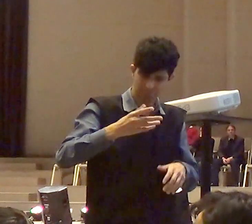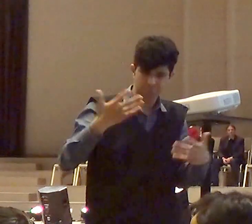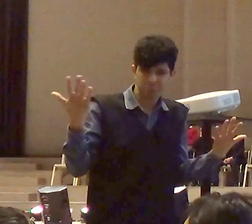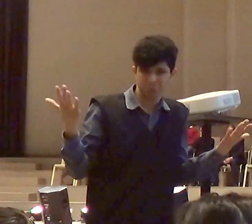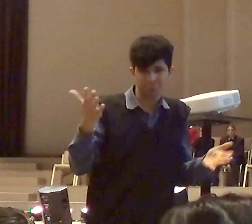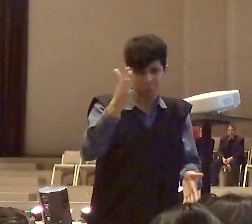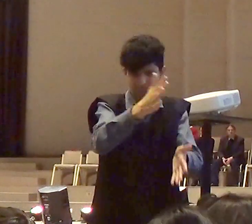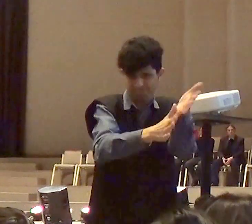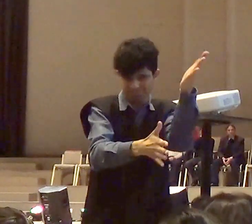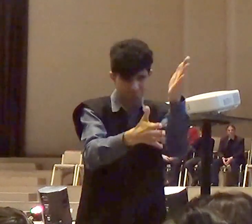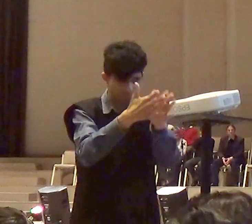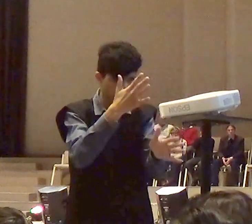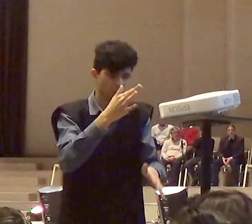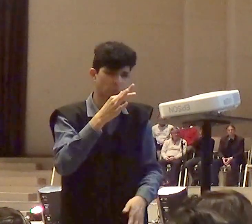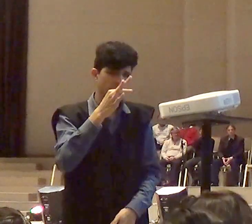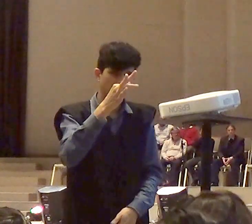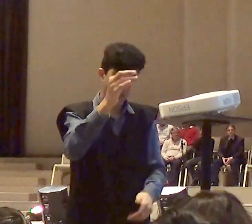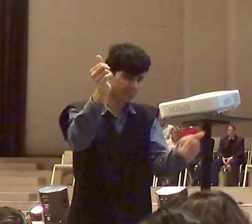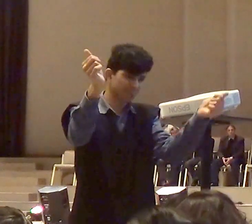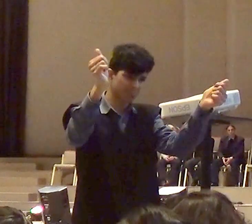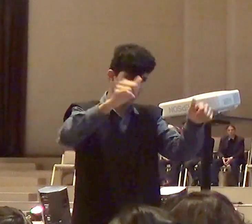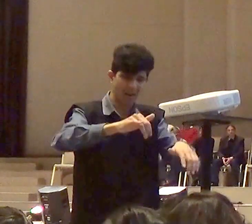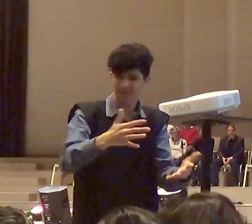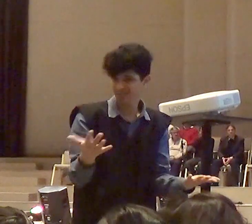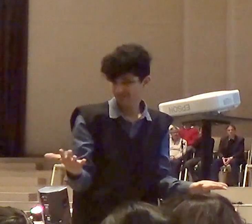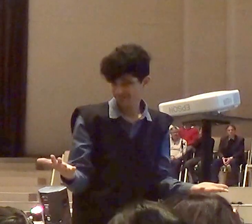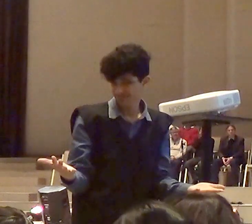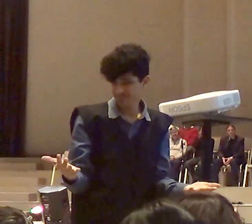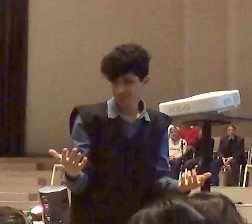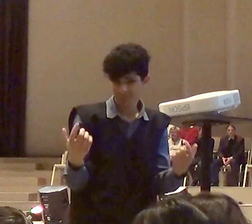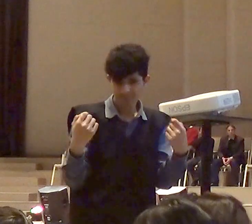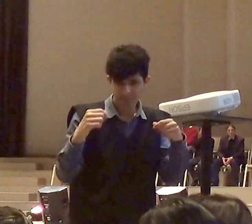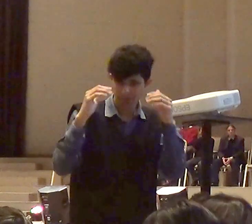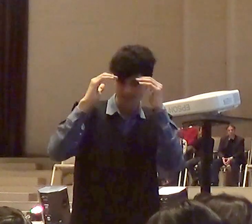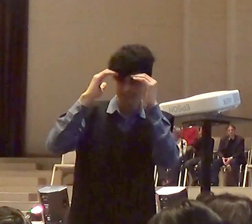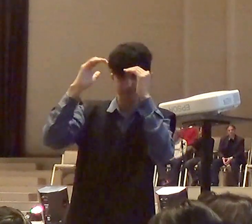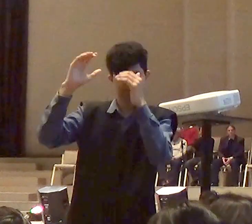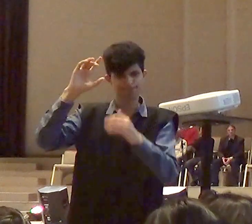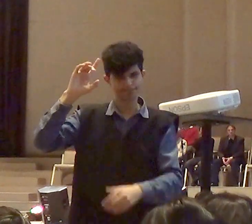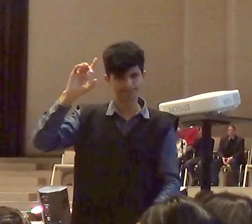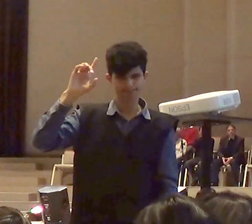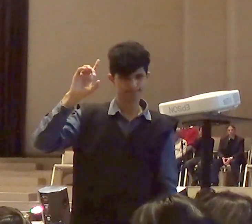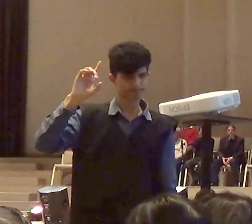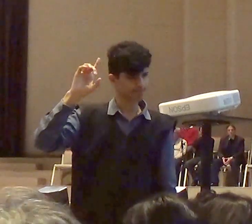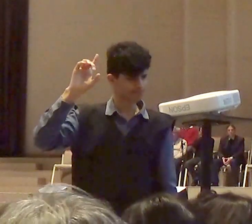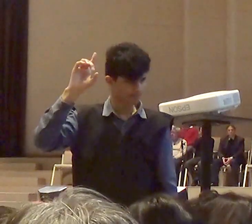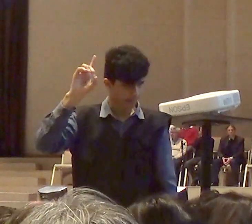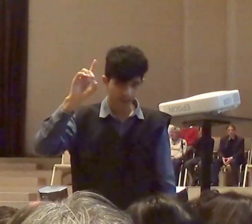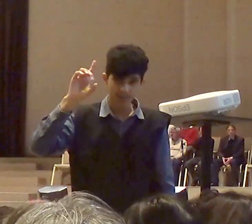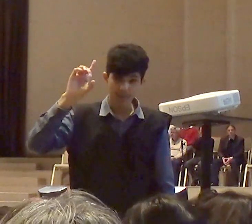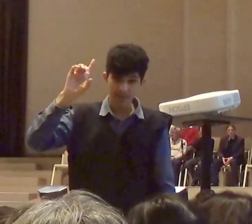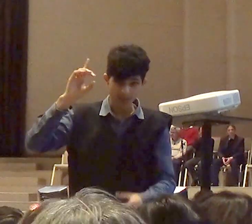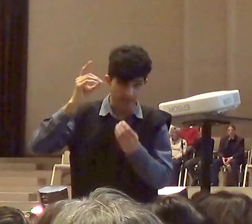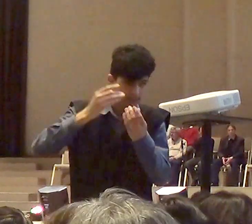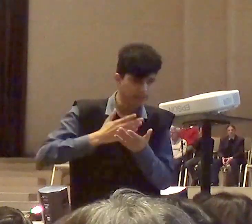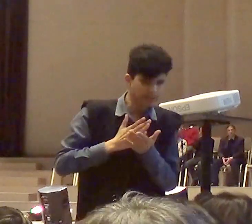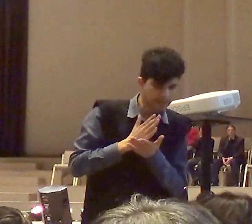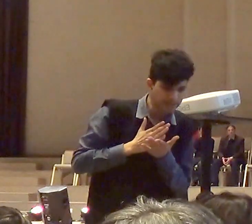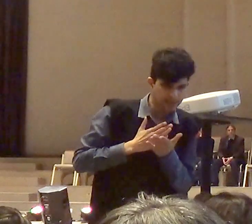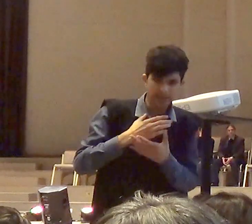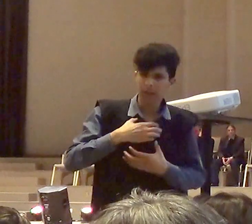Então a gente vai fazer o que o Espírito está falando o espírito tá falando com você vem em nome de Jesus